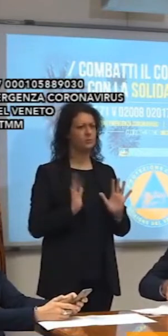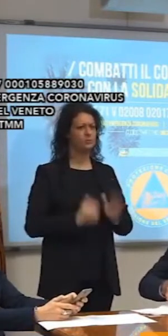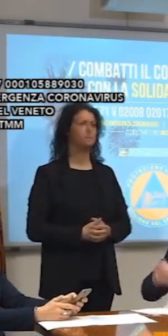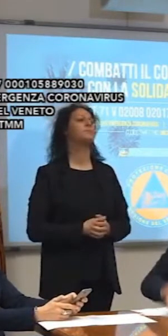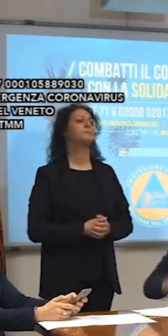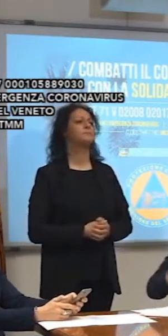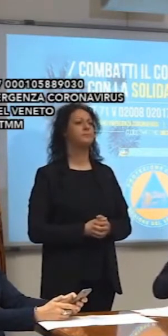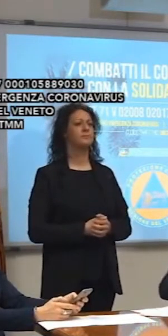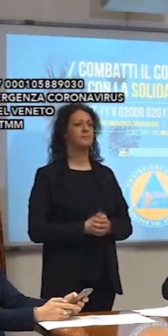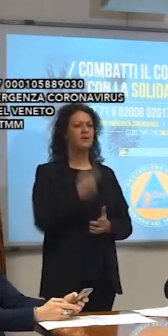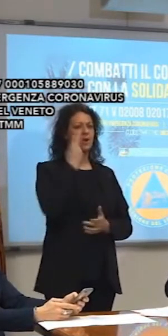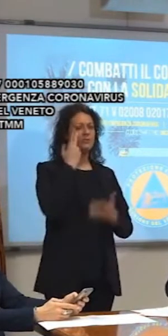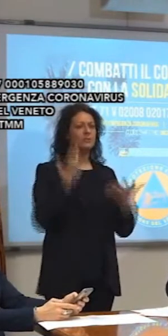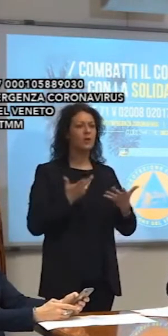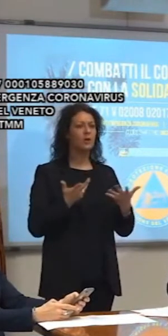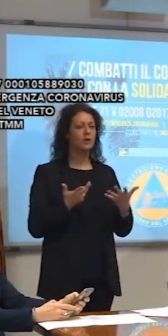Di parcheggi,